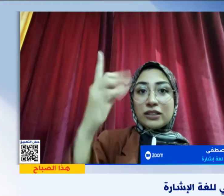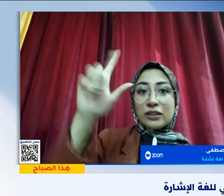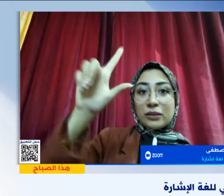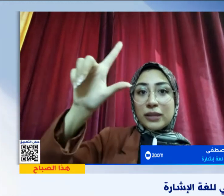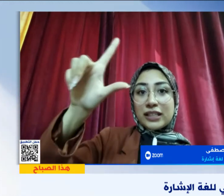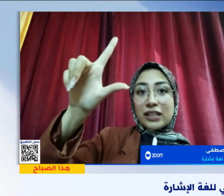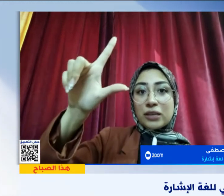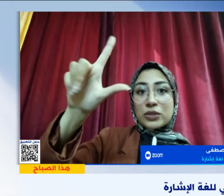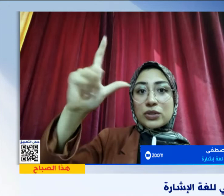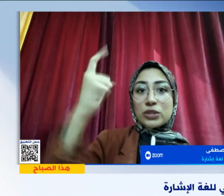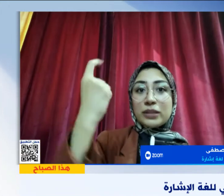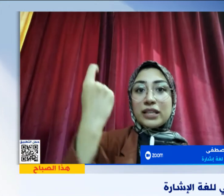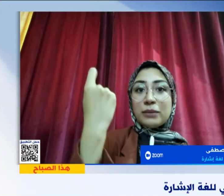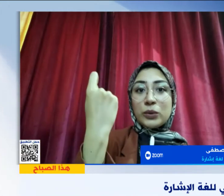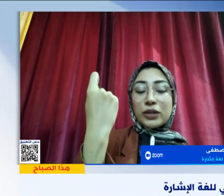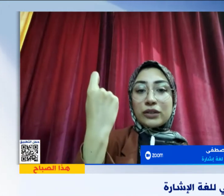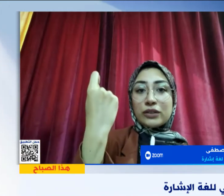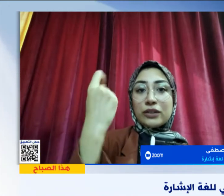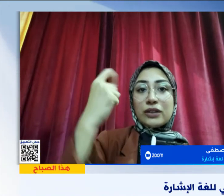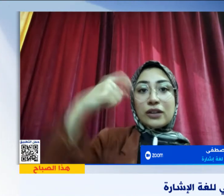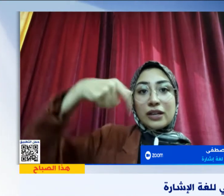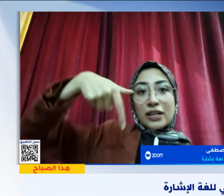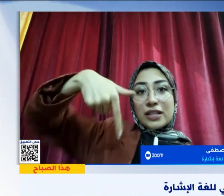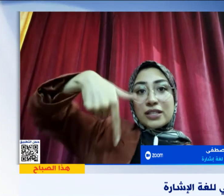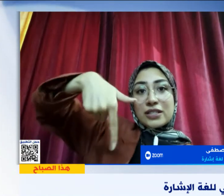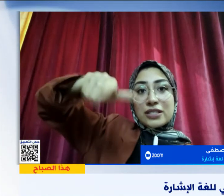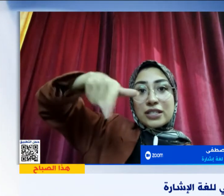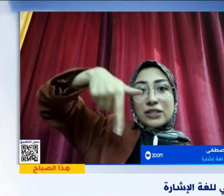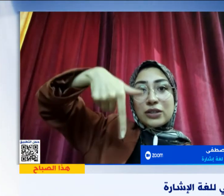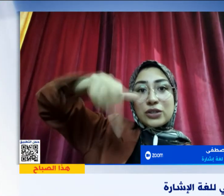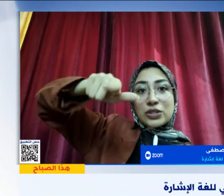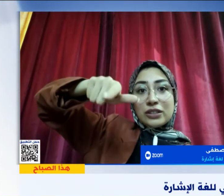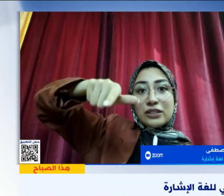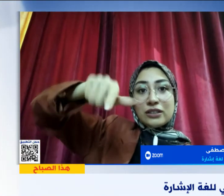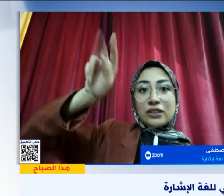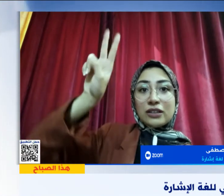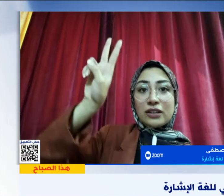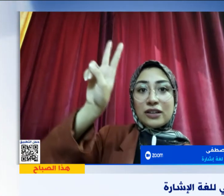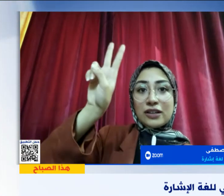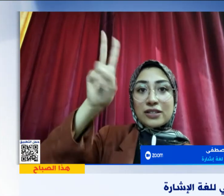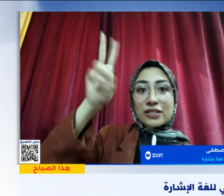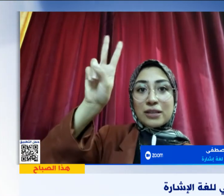14 بعدها ال 15 بنقلبها لورا، اوكي، 16